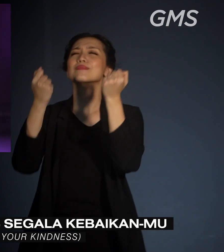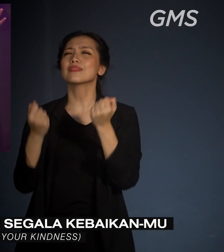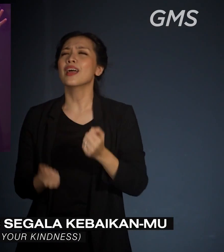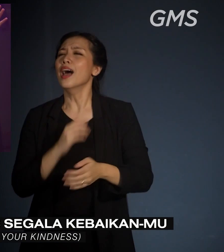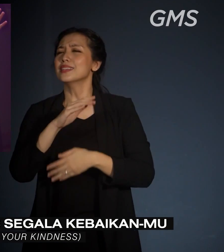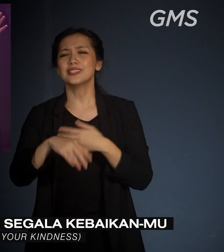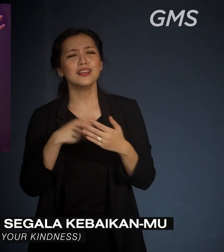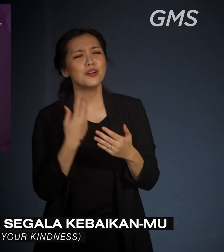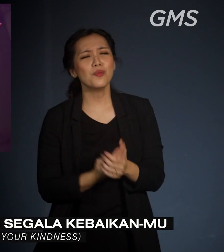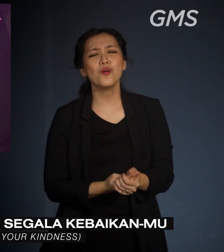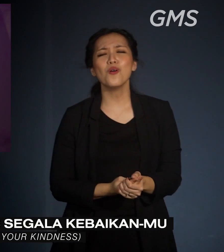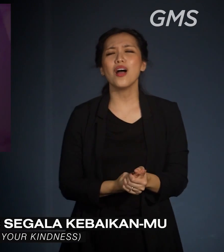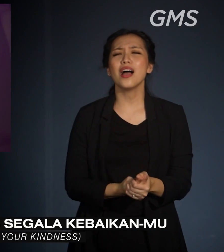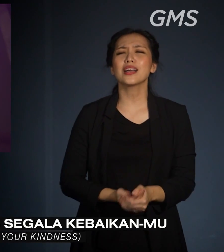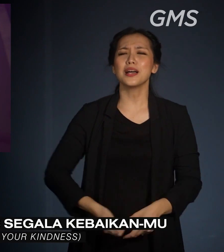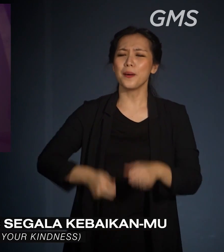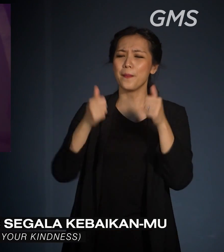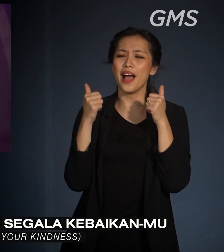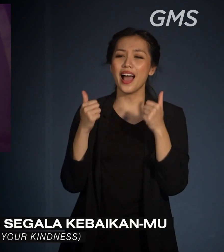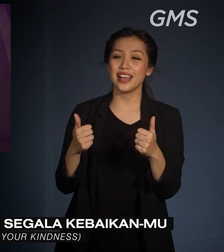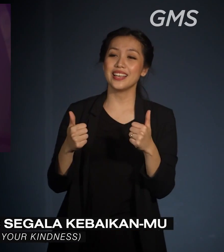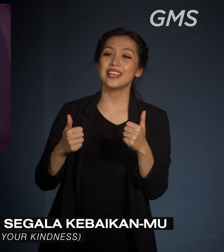balas segala